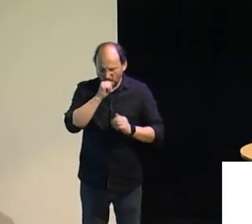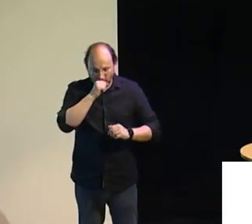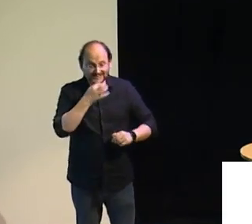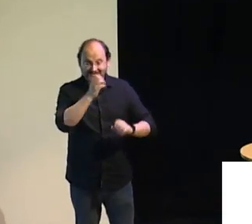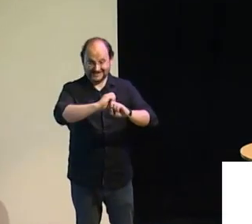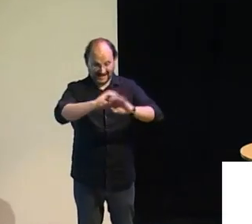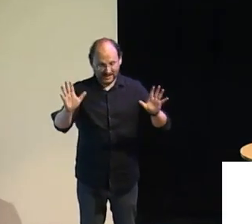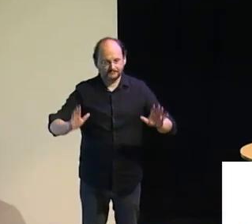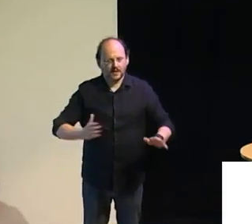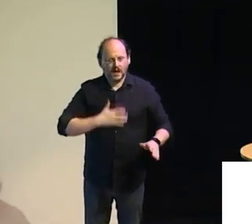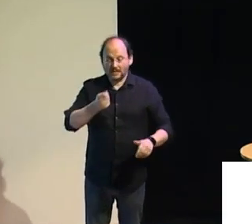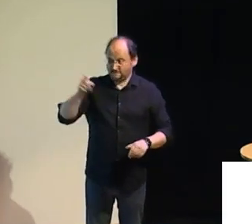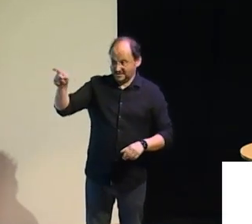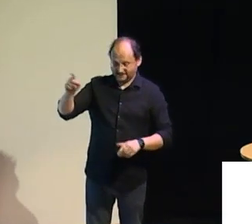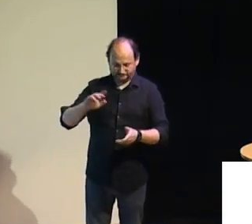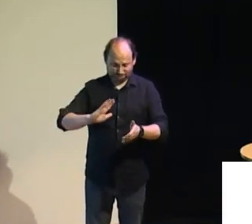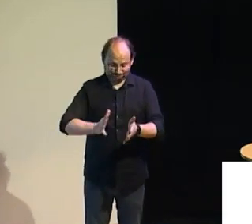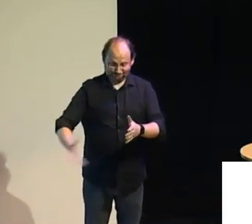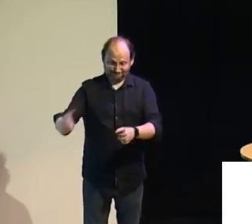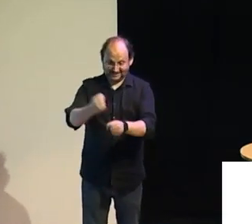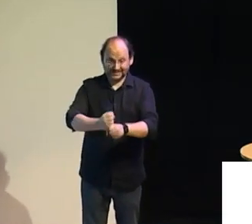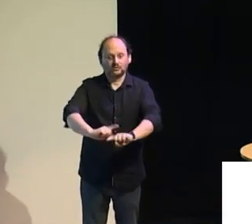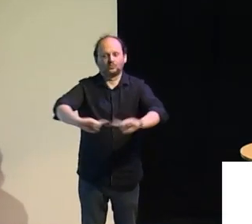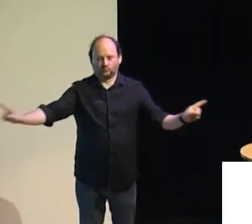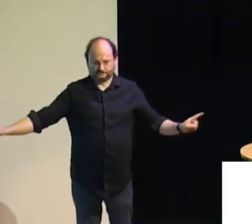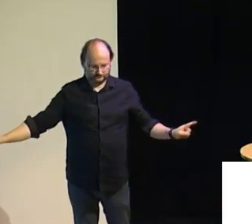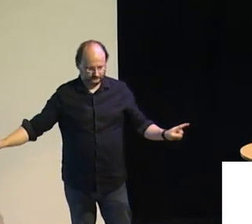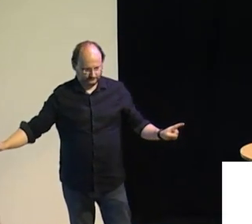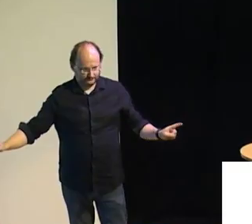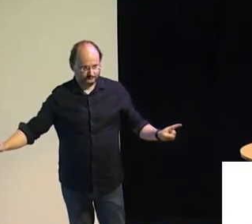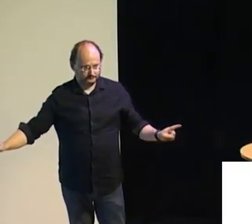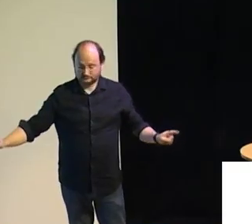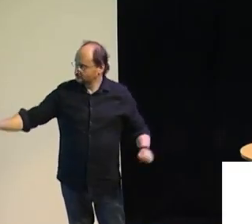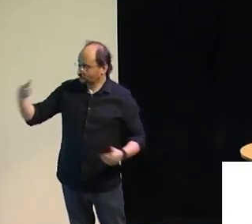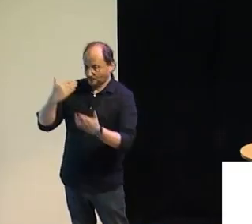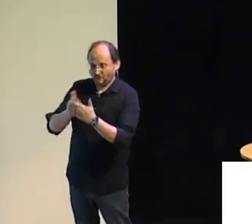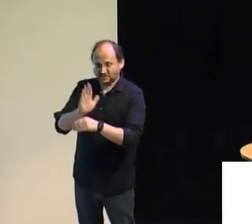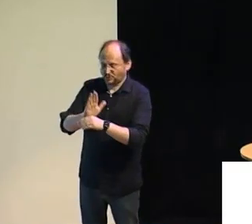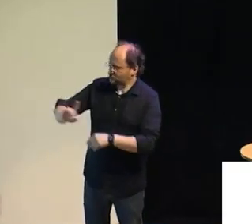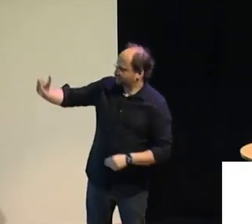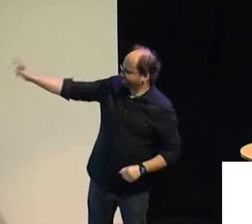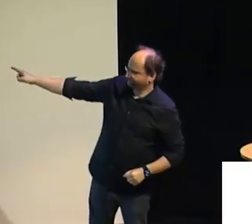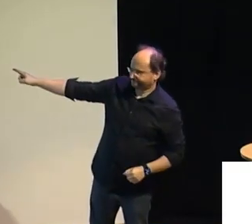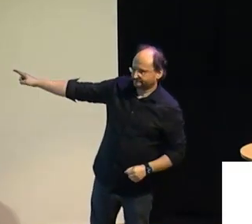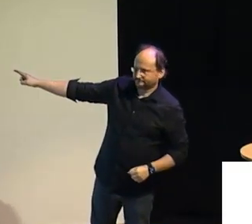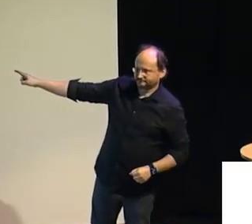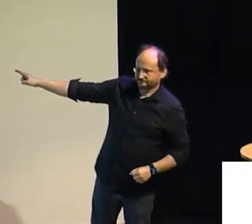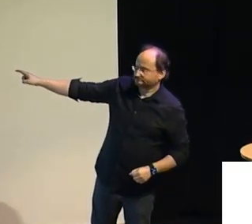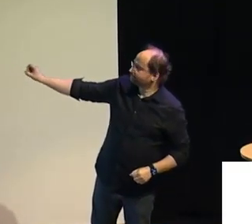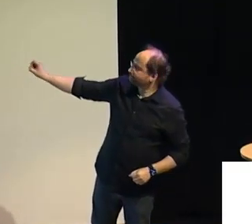Donc la première des choses, ce qui est clair, c'est que l'abbé de l'épée n'a pas créé les signes, la langue des